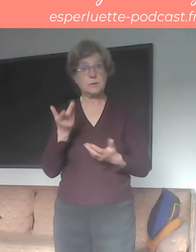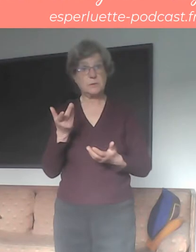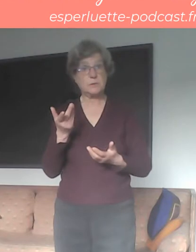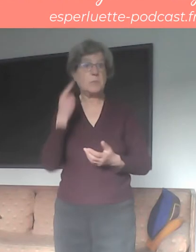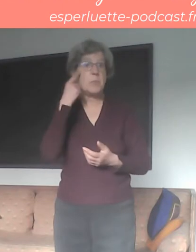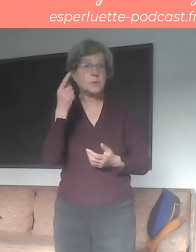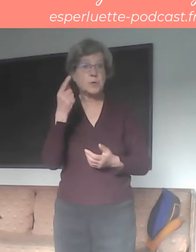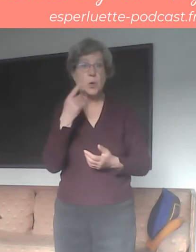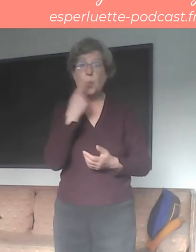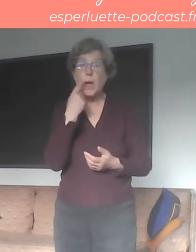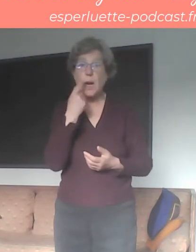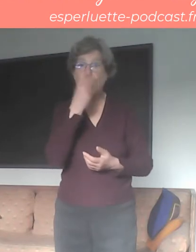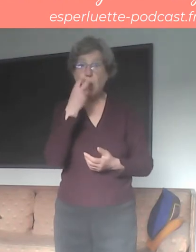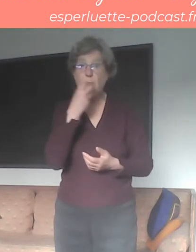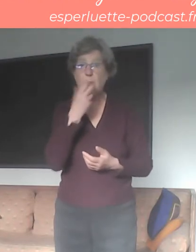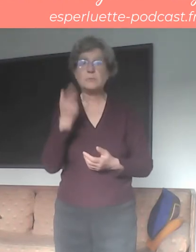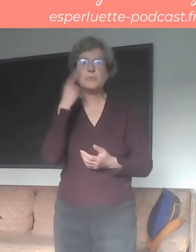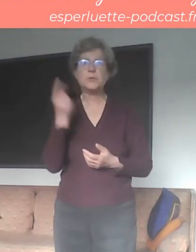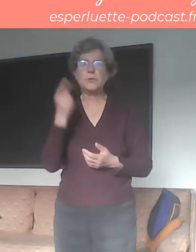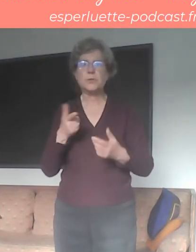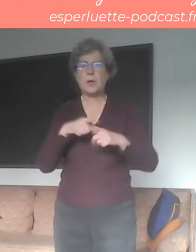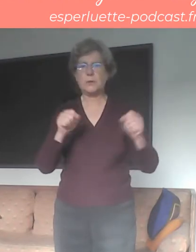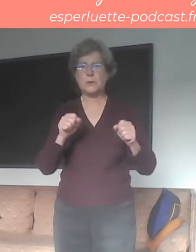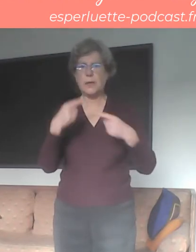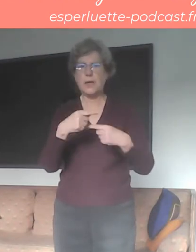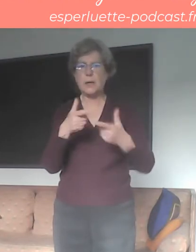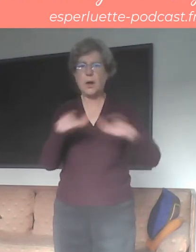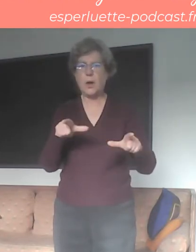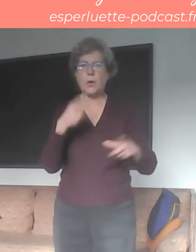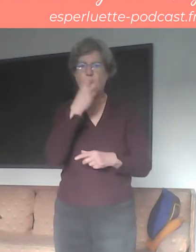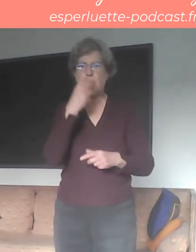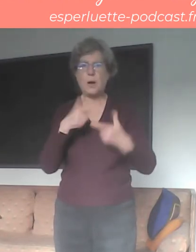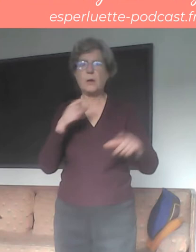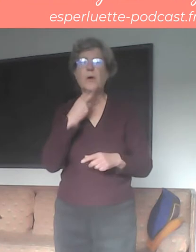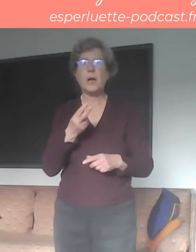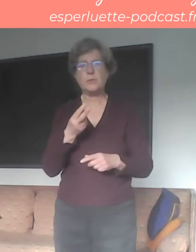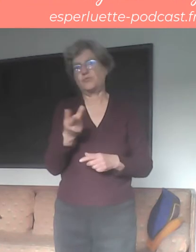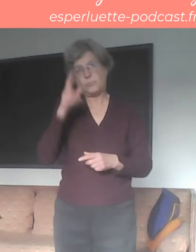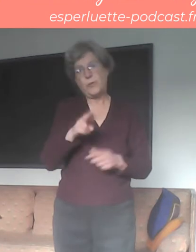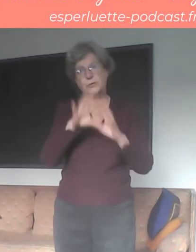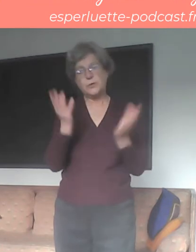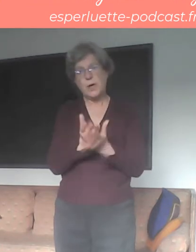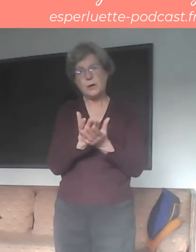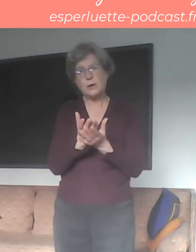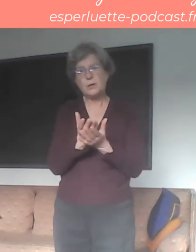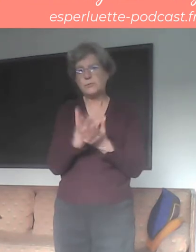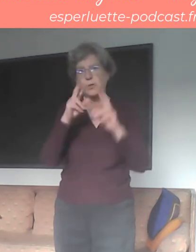Alors j'ai été linguiste et orthophoniste, on peut penser que c'est l'oralité, mais non, c'est la langue. On pense toujours linguistique